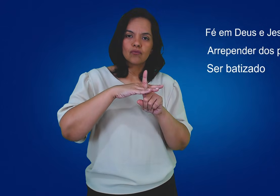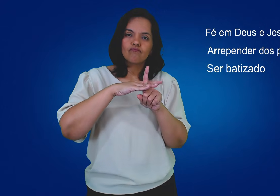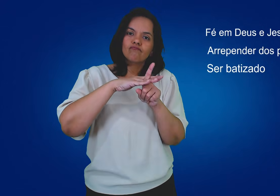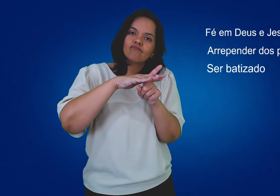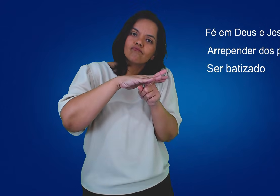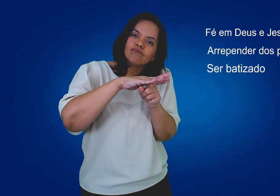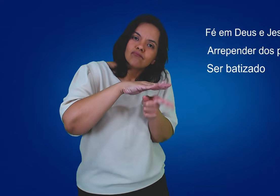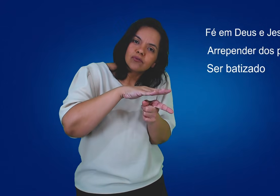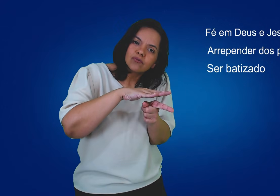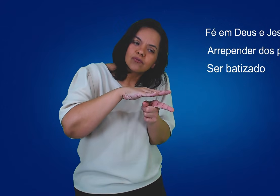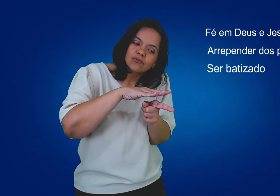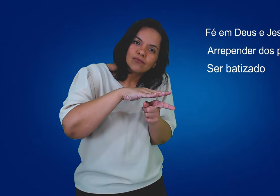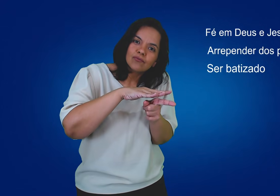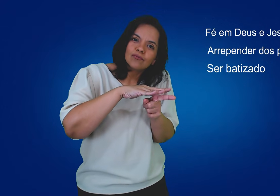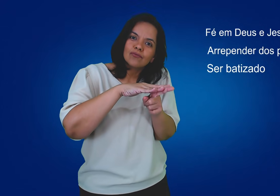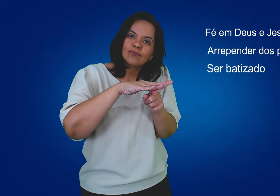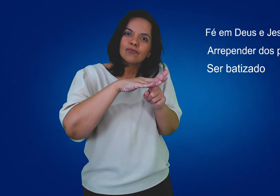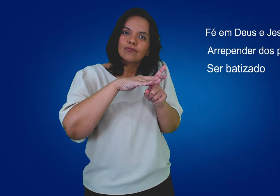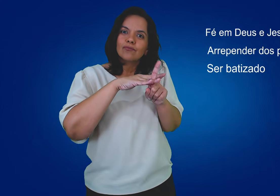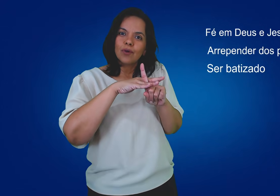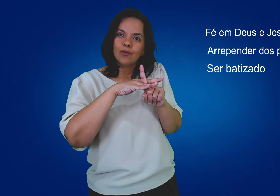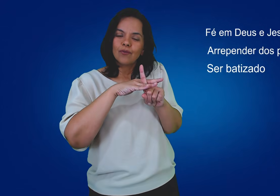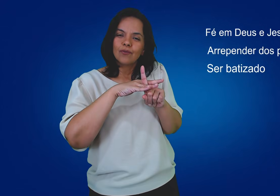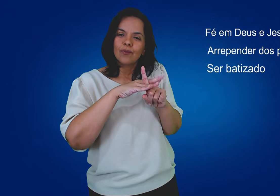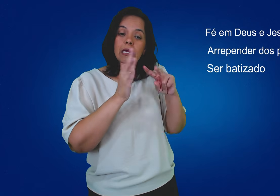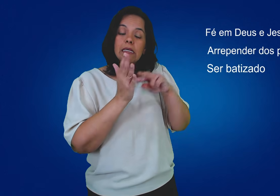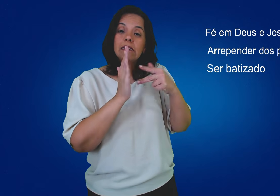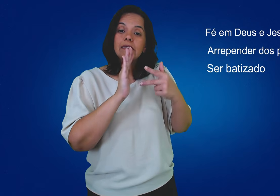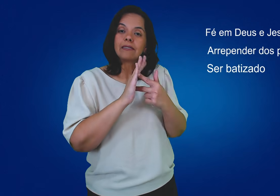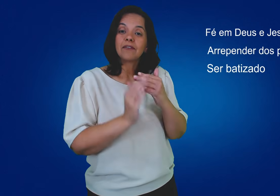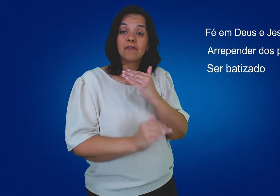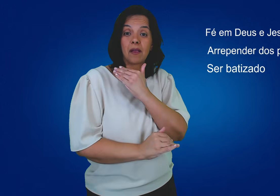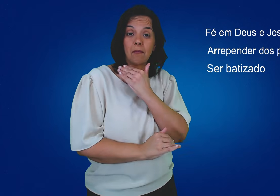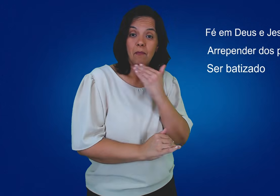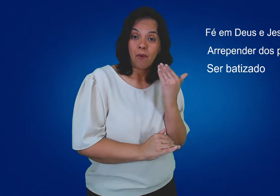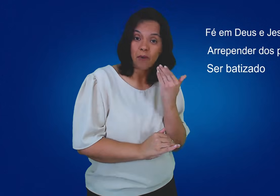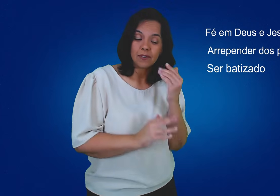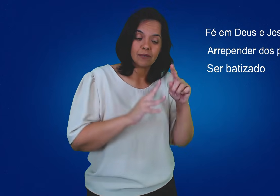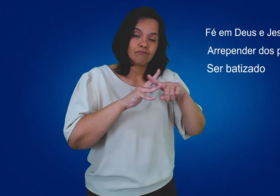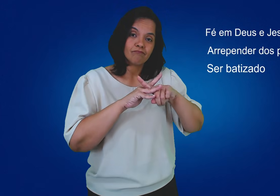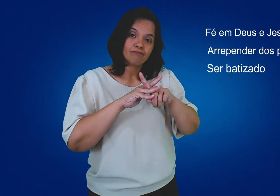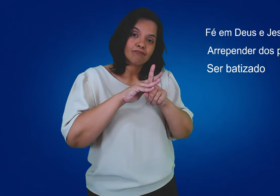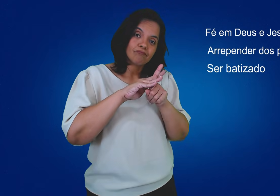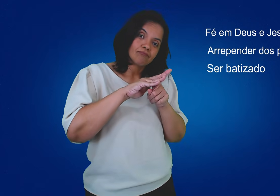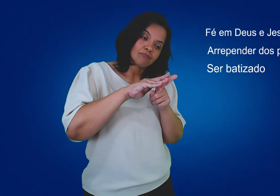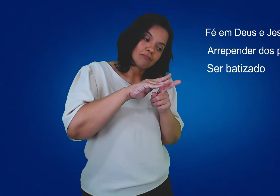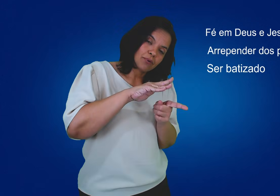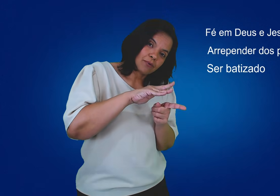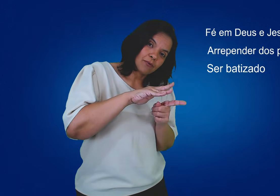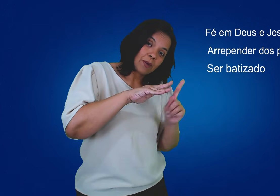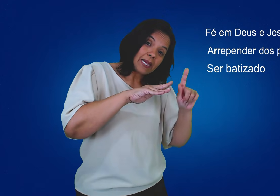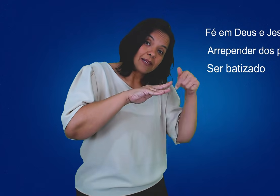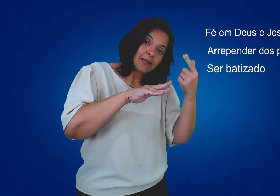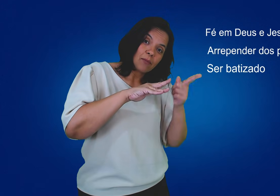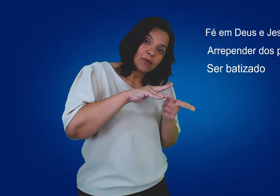água vai ser essa passagem, esse sepultamento aqui. Então, a pessoa desce na água como se